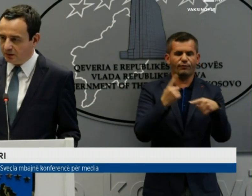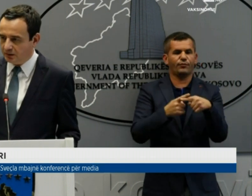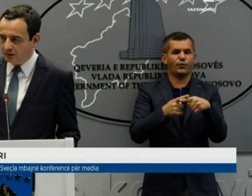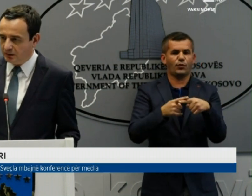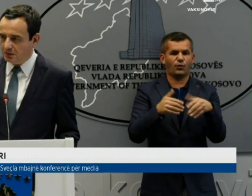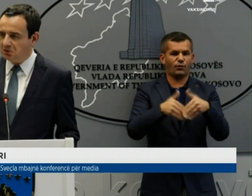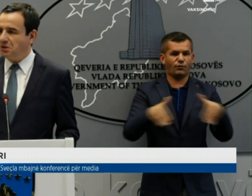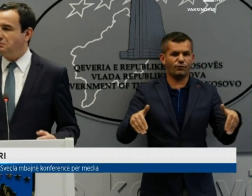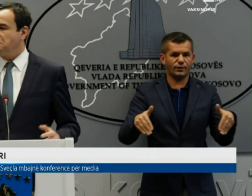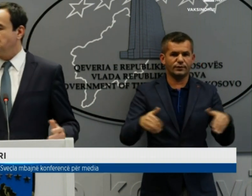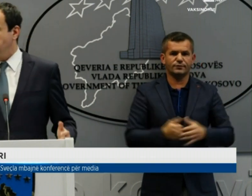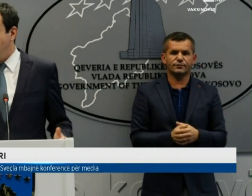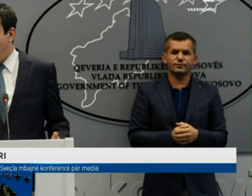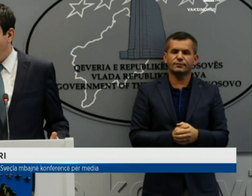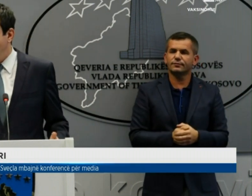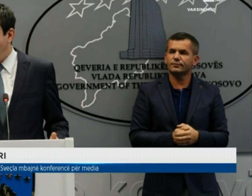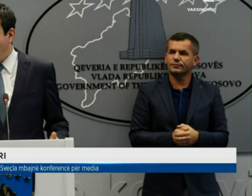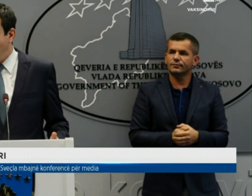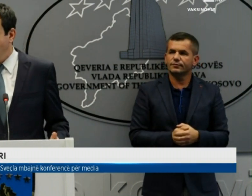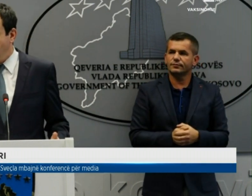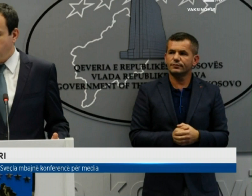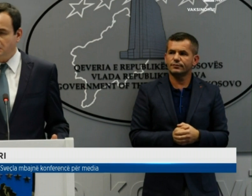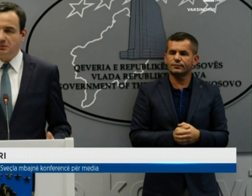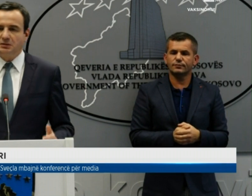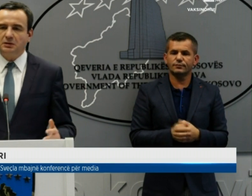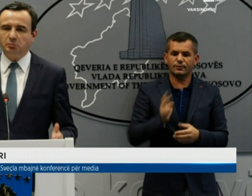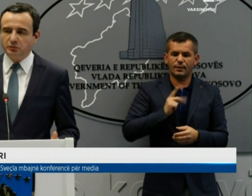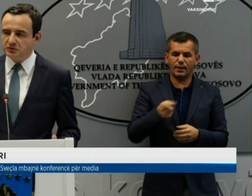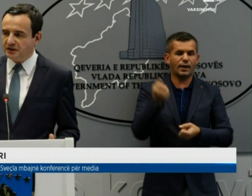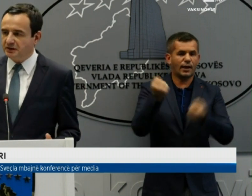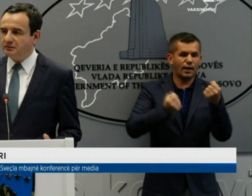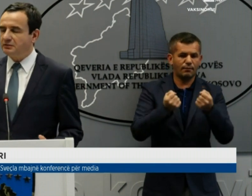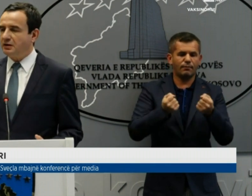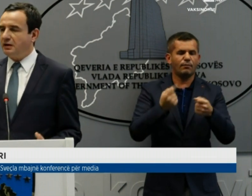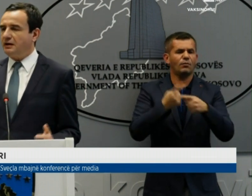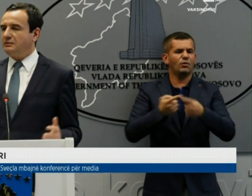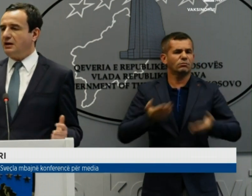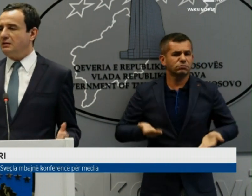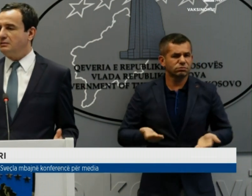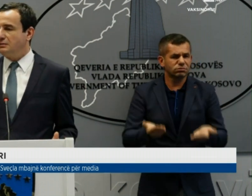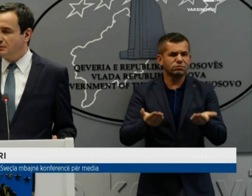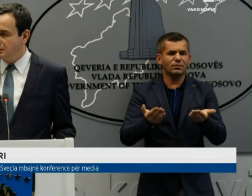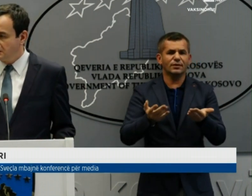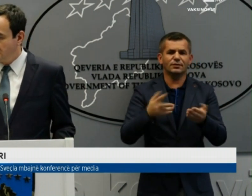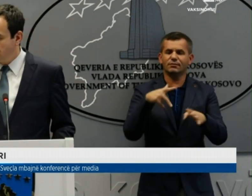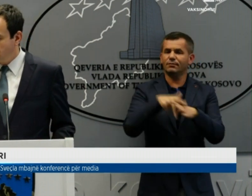kufitare. Jënë kamionët, buldozerët dhe ata